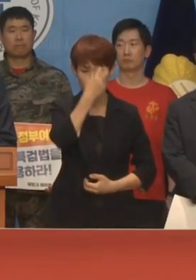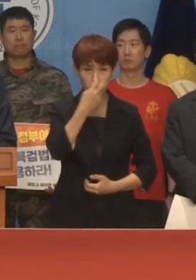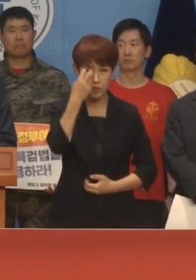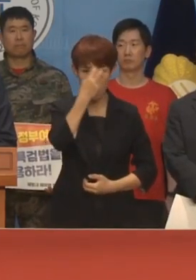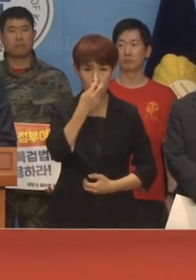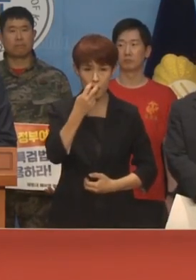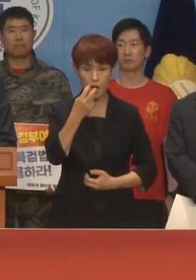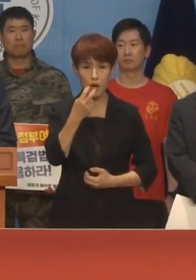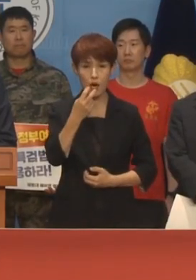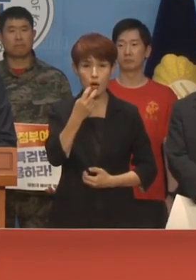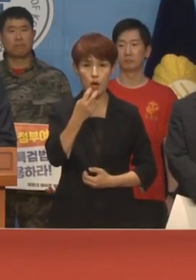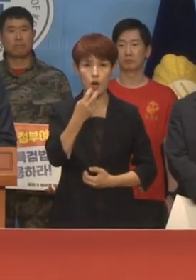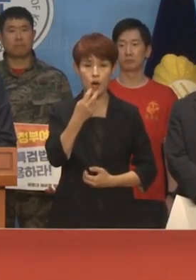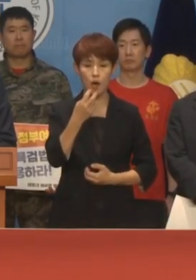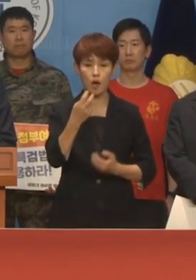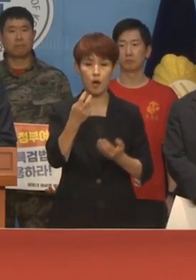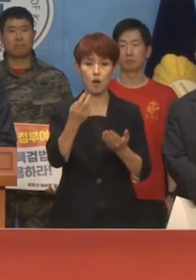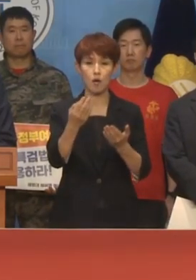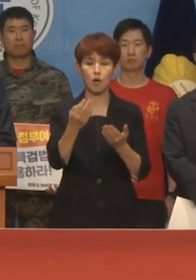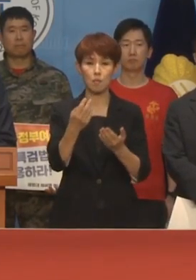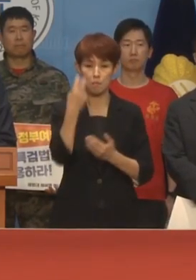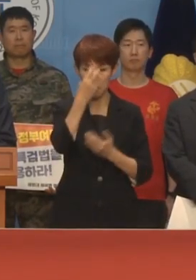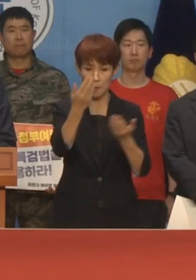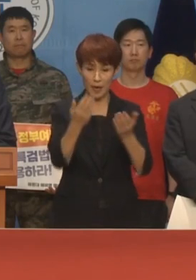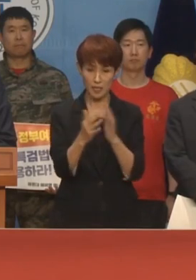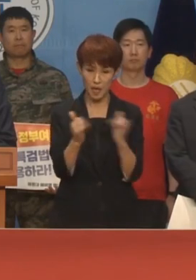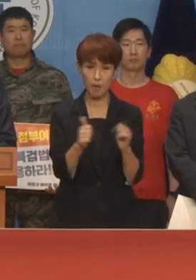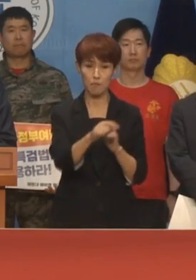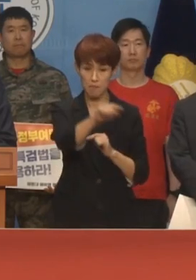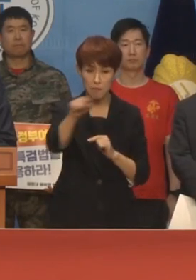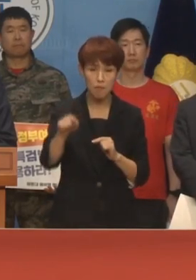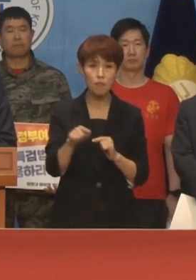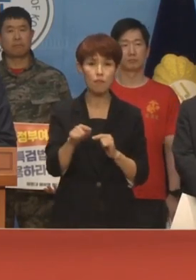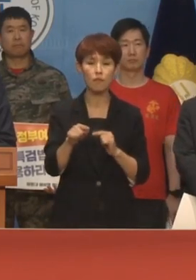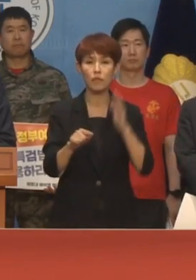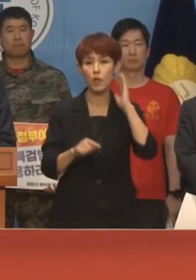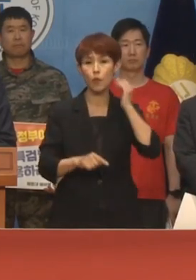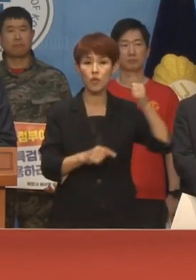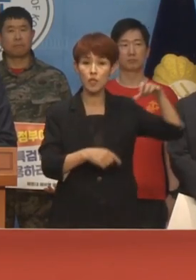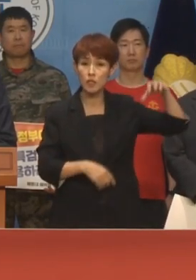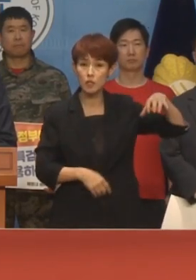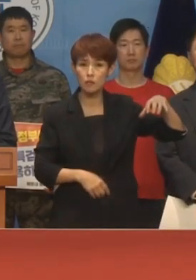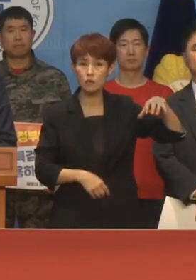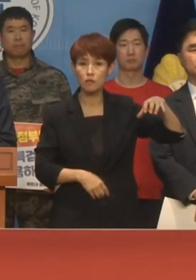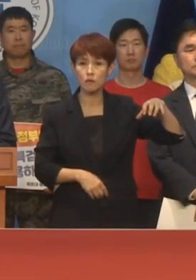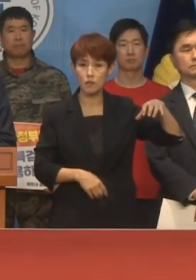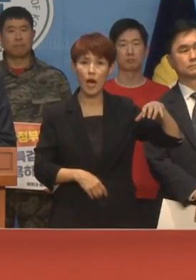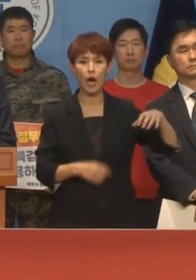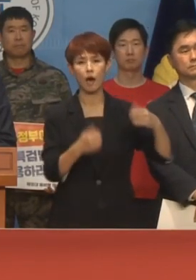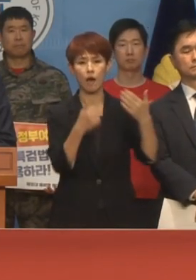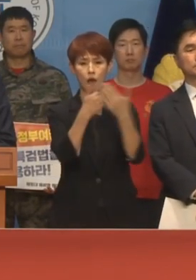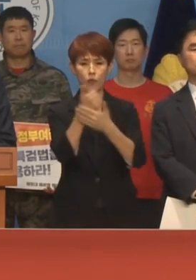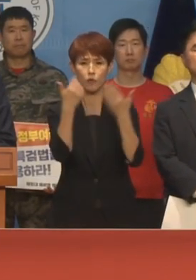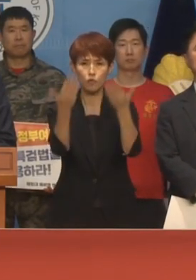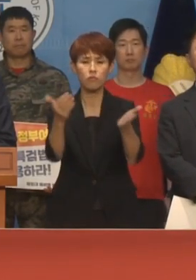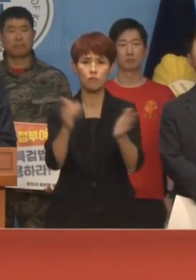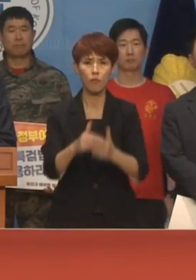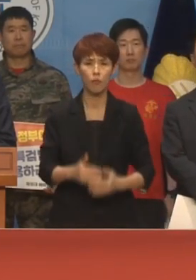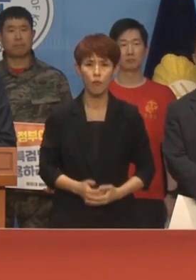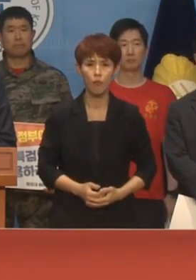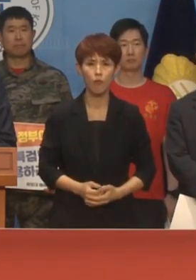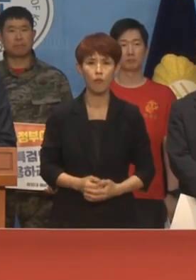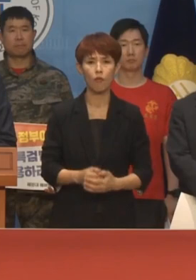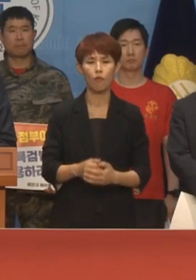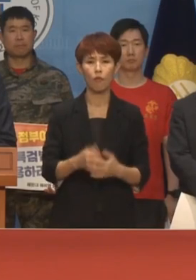대상자로서 입건되어서 혐의를 받고 수사를 받아야 될 사람들을 대통령실은 다 혜택을 주었습니다. 두